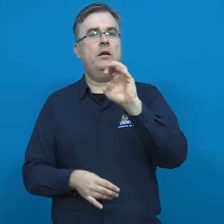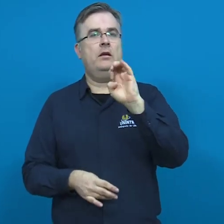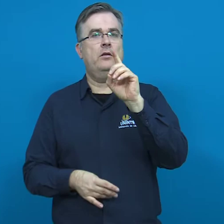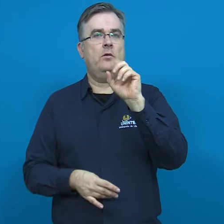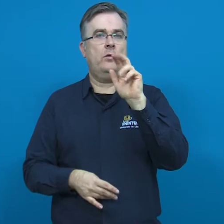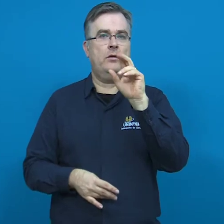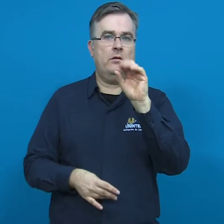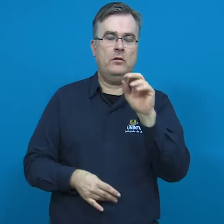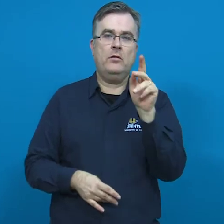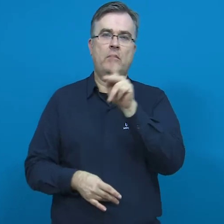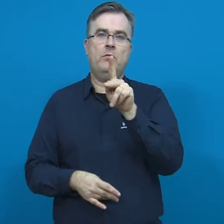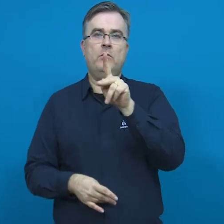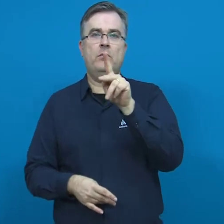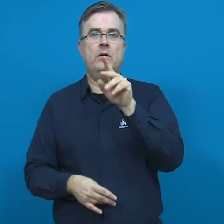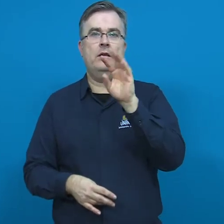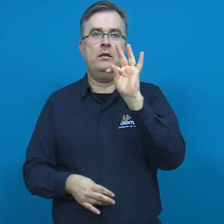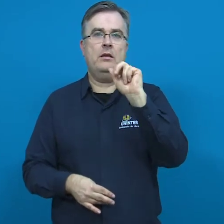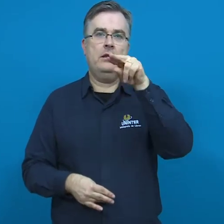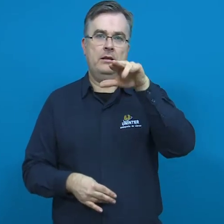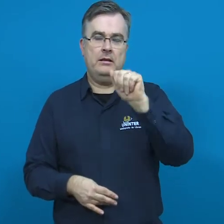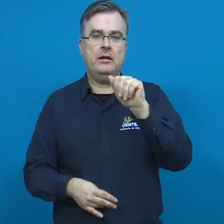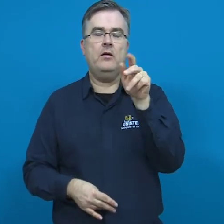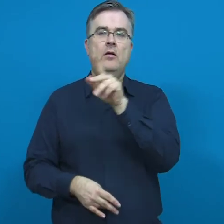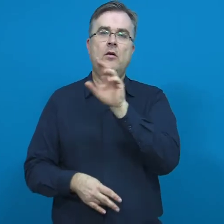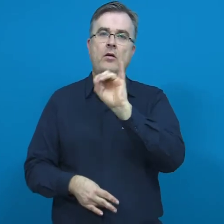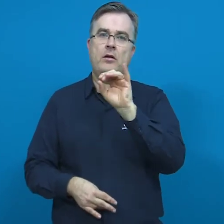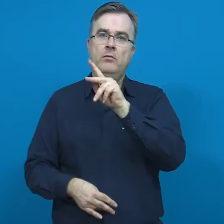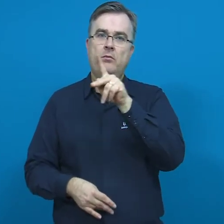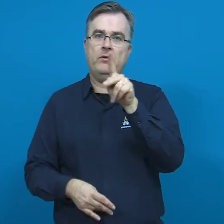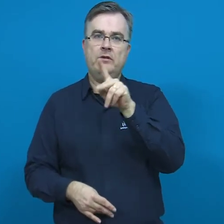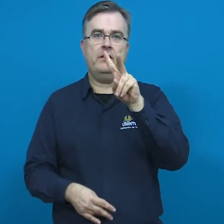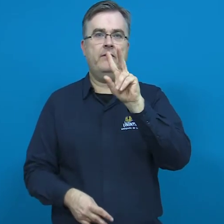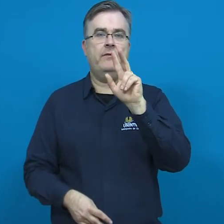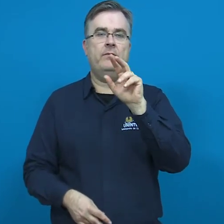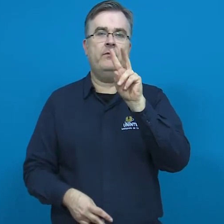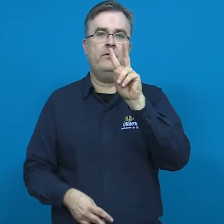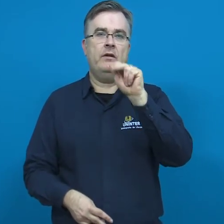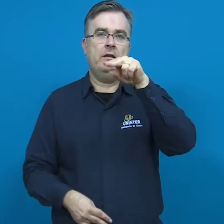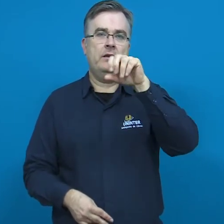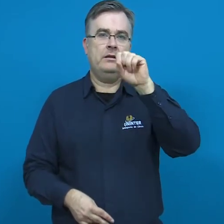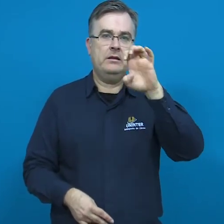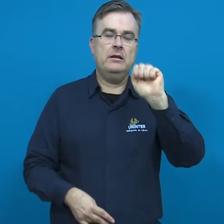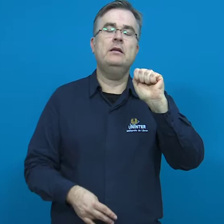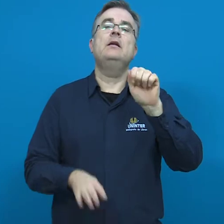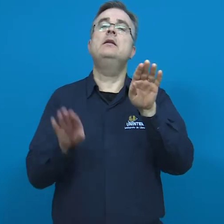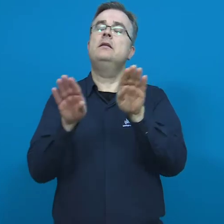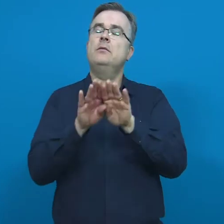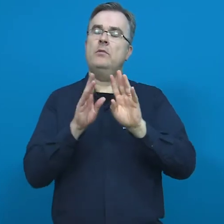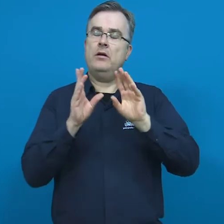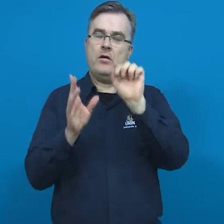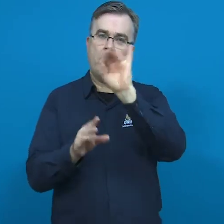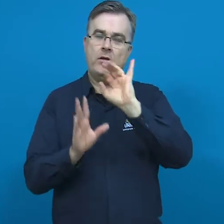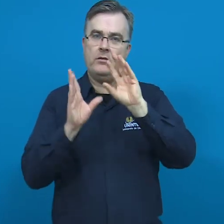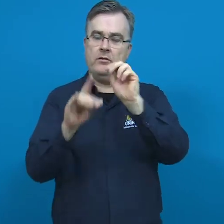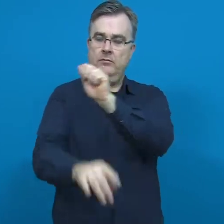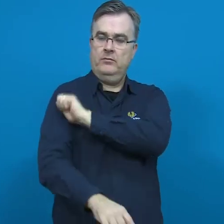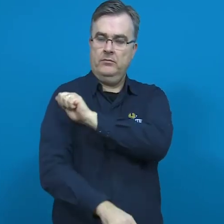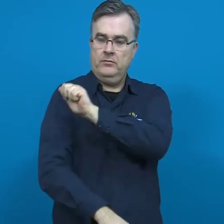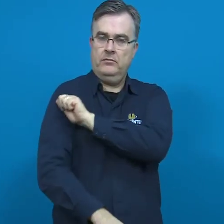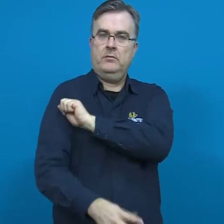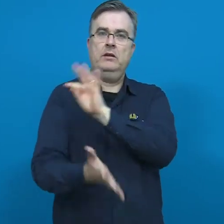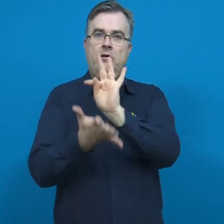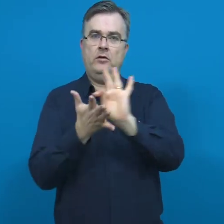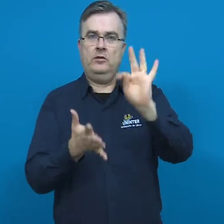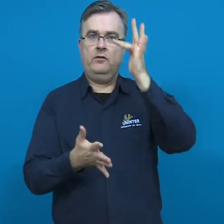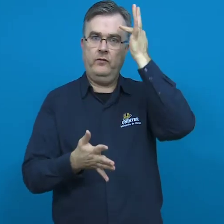Olá, Eduardo. Olá, professora Tânia. Olá, professora Vanessa. E olá, alunos e alunas do Centro Universitário Uninter dos cursos de